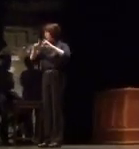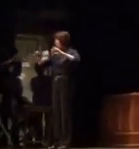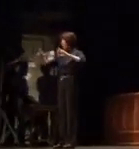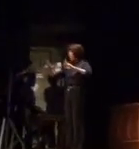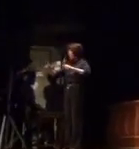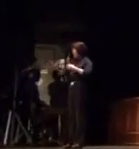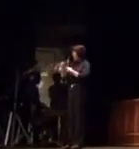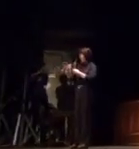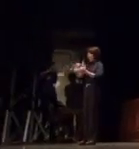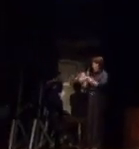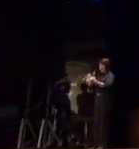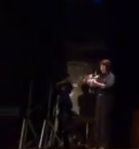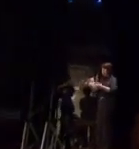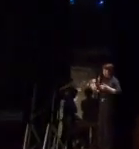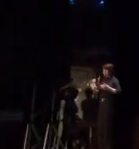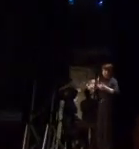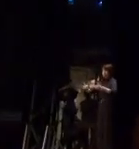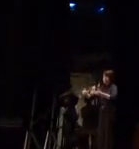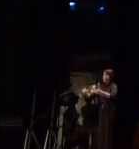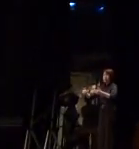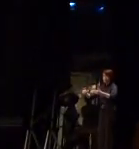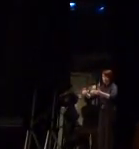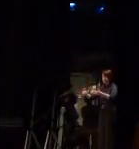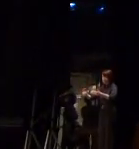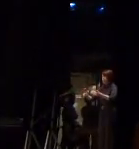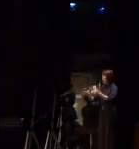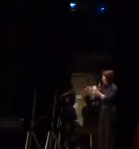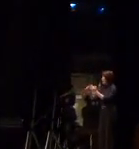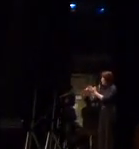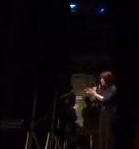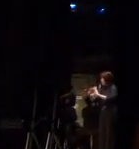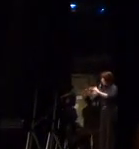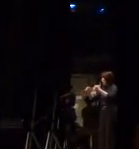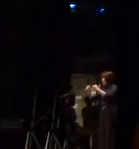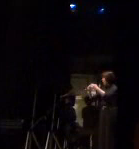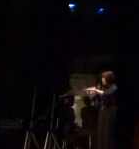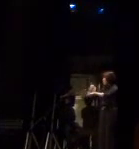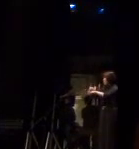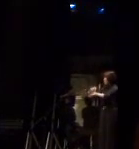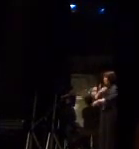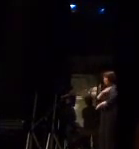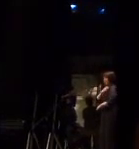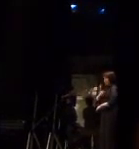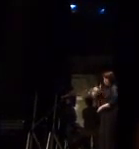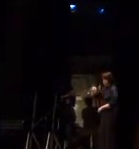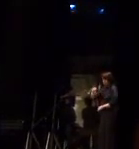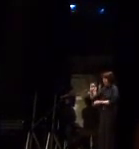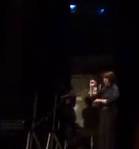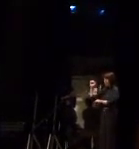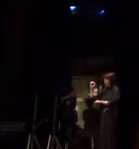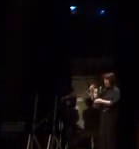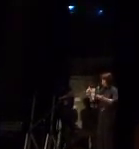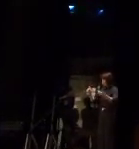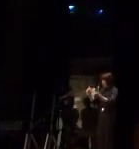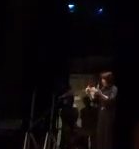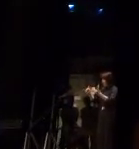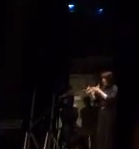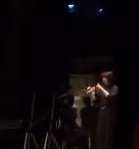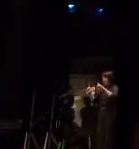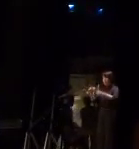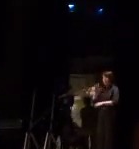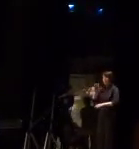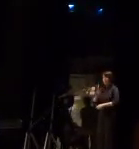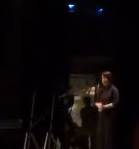原子力を進めてきたのです。ある時には外務省の幹部が新聞のインタビューでこんなことを答えている